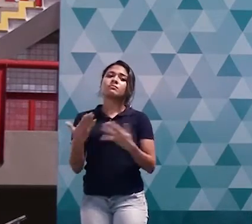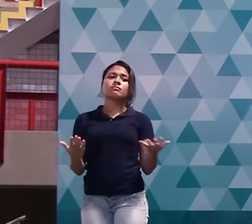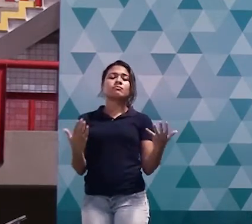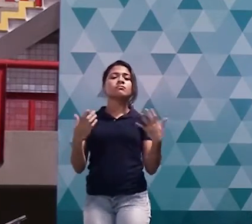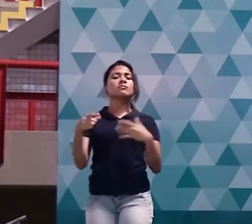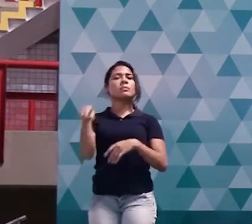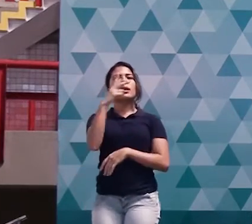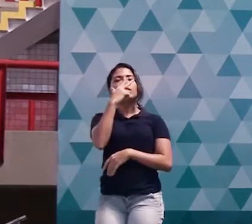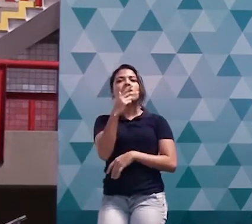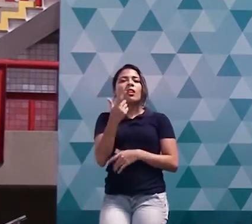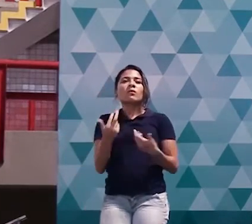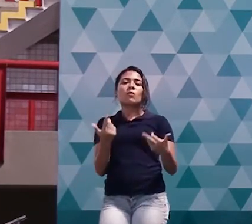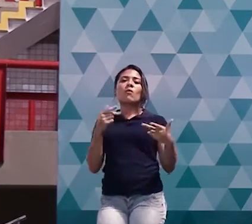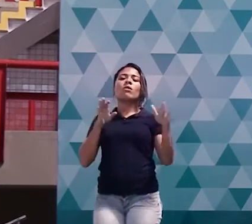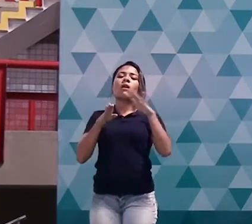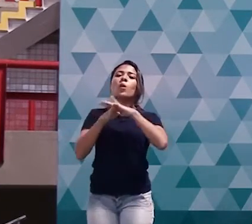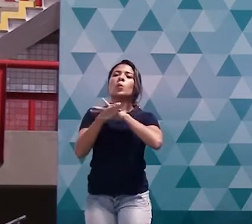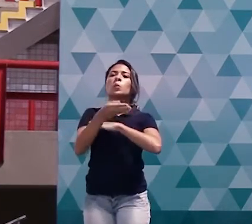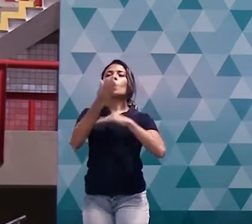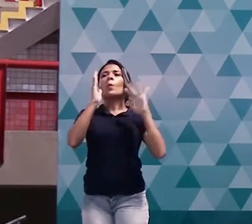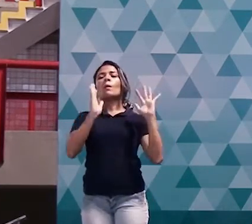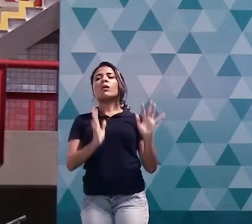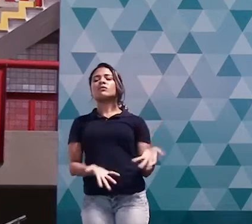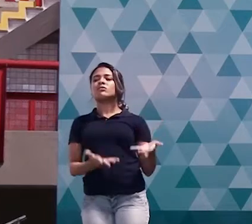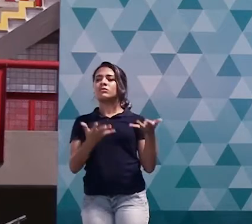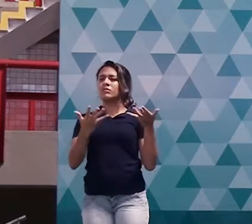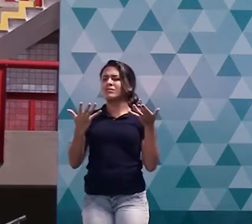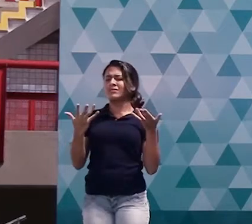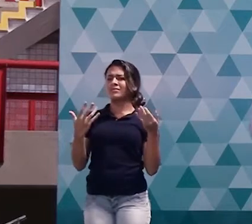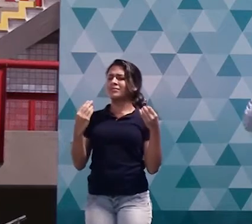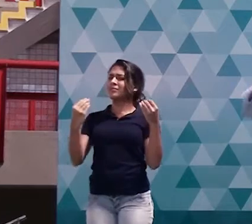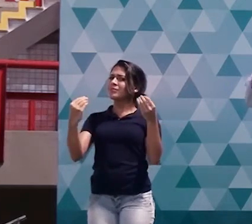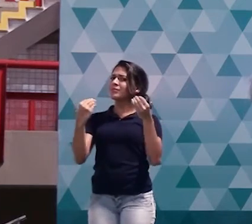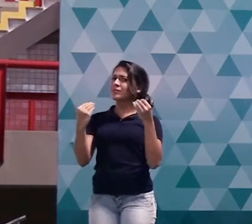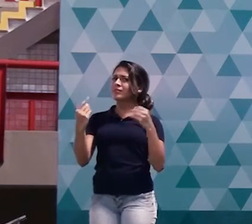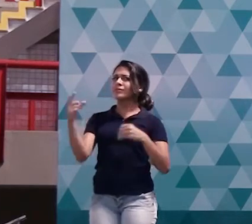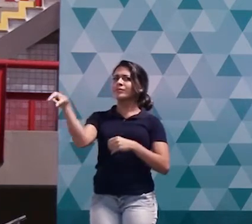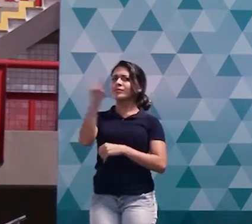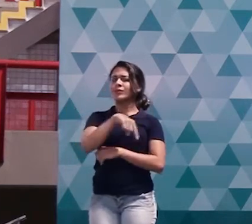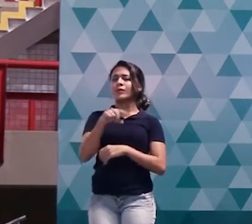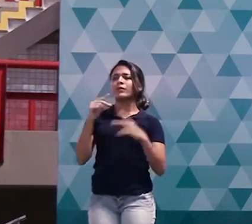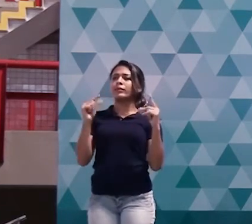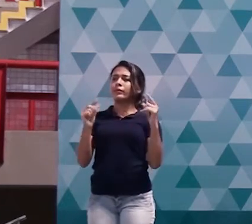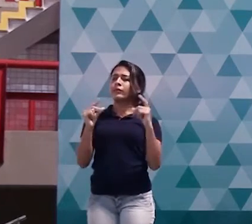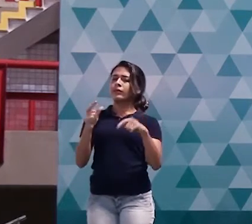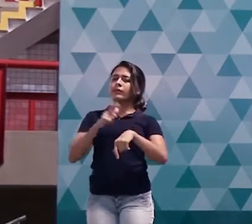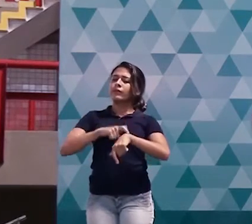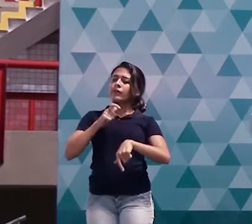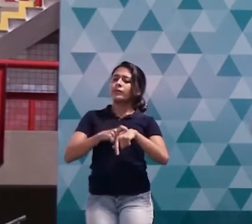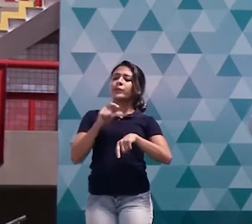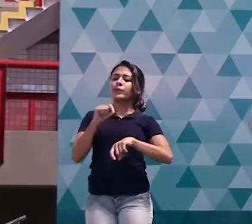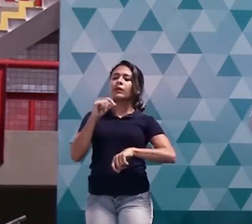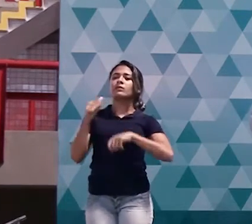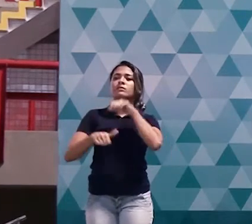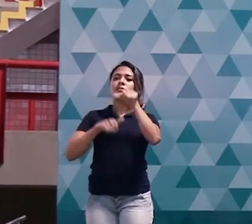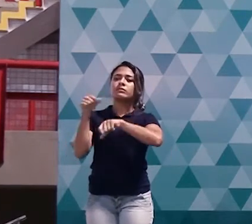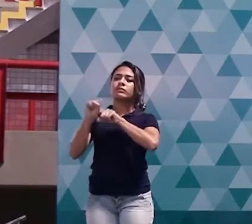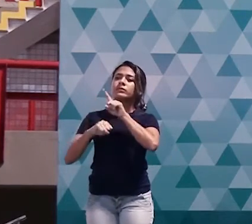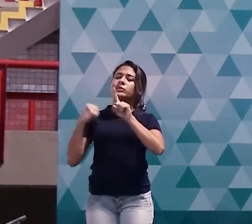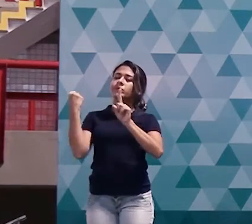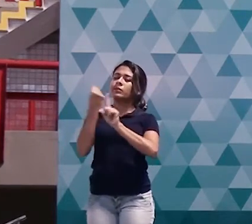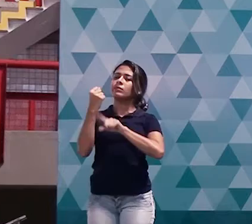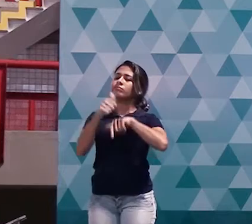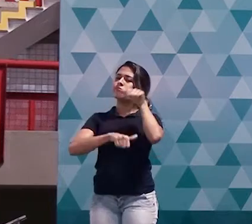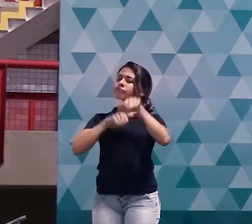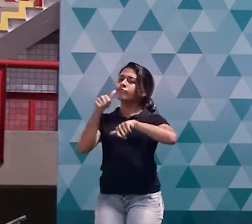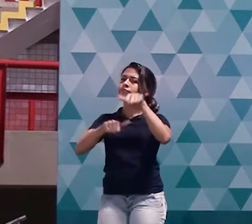estou acostumado com ele. Cara, pelo amor de Deus, né? Mas temos muito tempo para caminhar ainda, para mudar a nossa sociedade. Tem muita coisa para